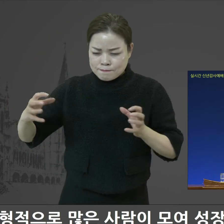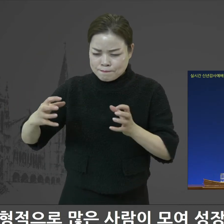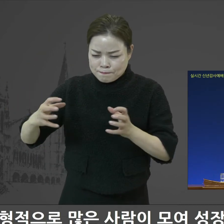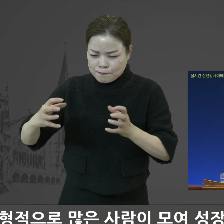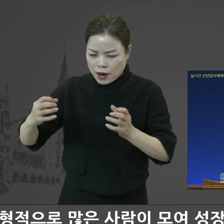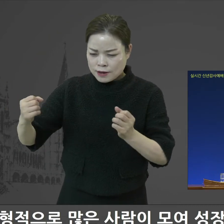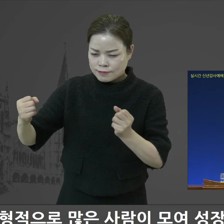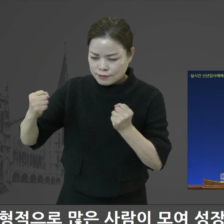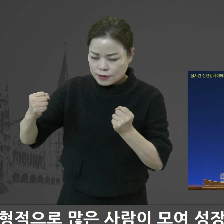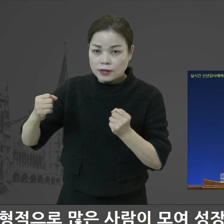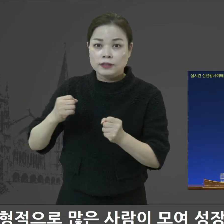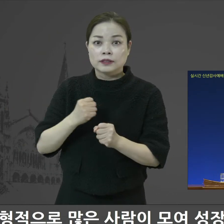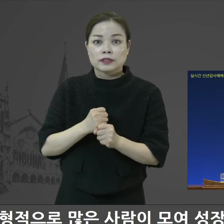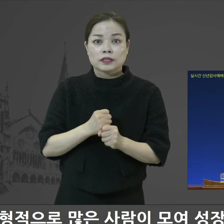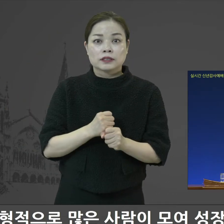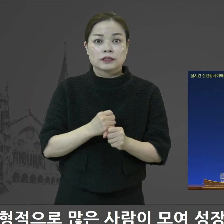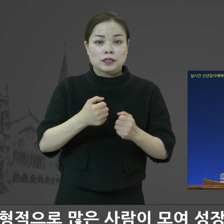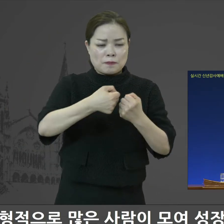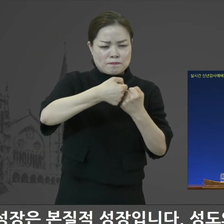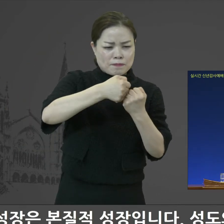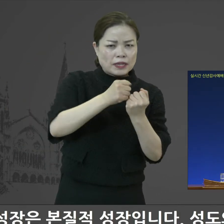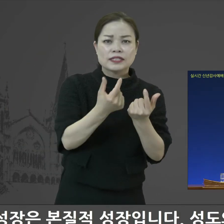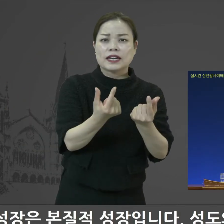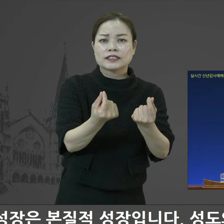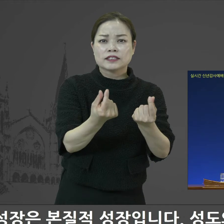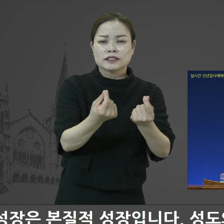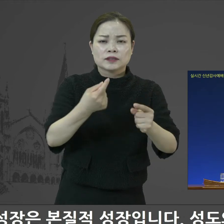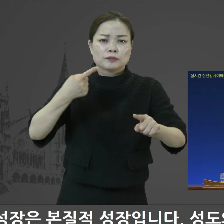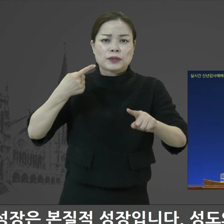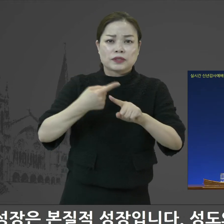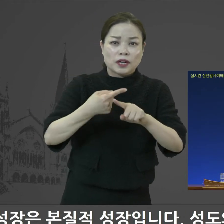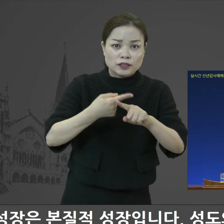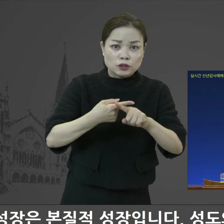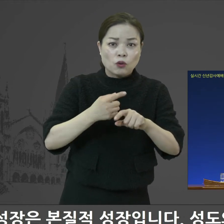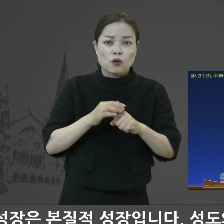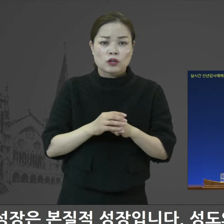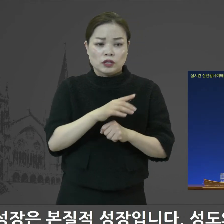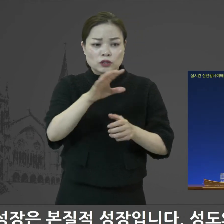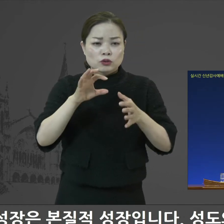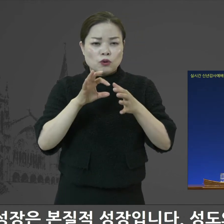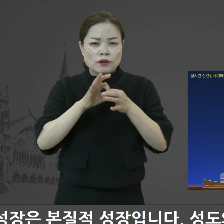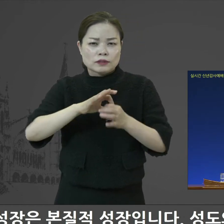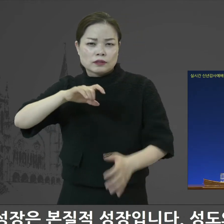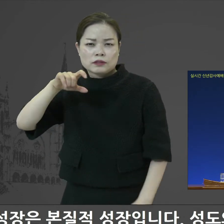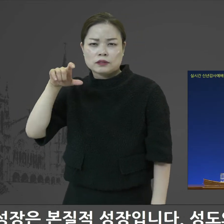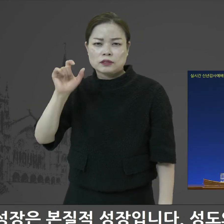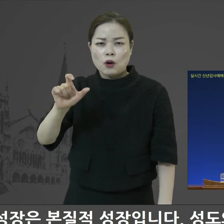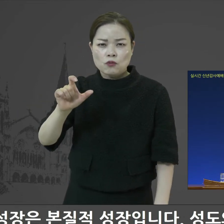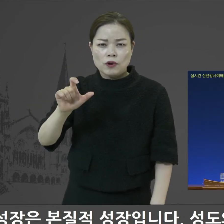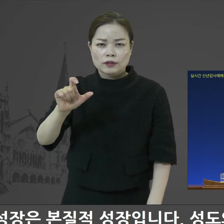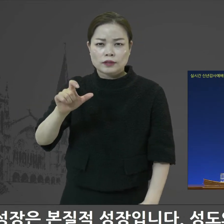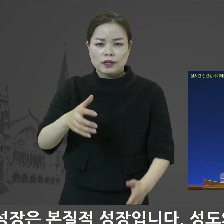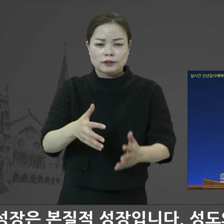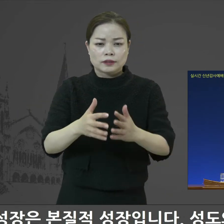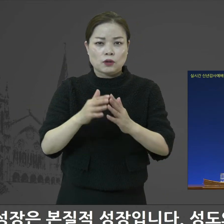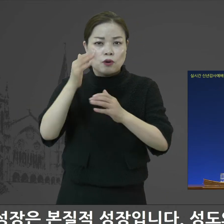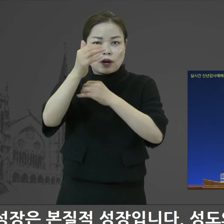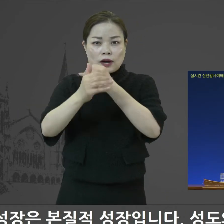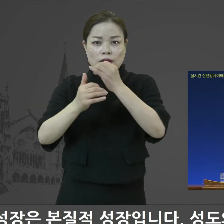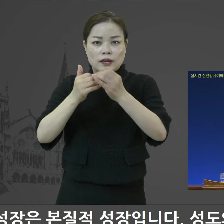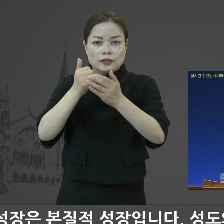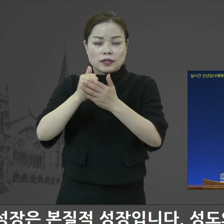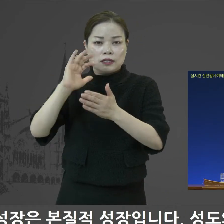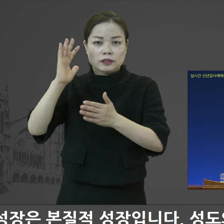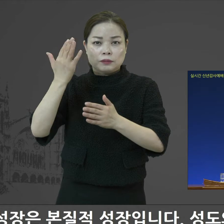연결되고 결합되어진 이 마디가 튼튼하여서 그것을 통해서 견고하게 세워지는 하나님의